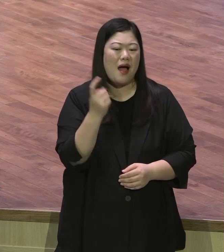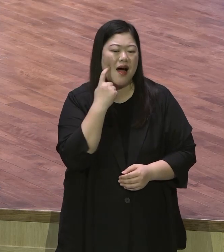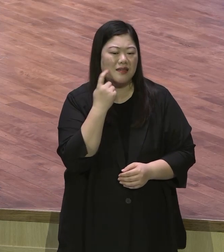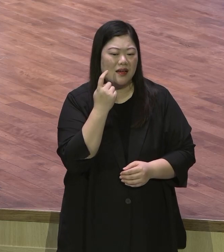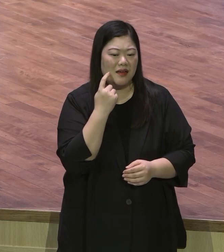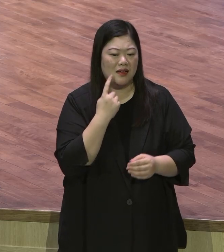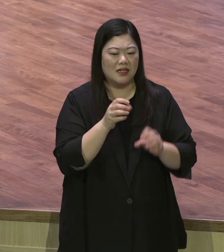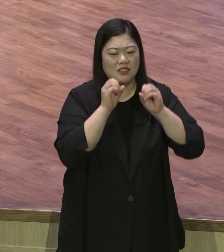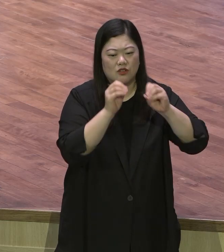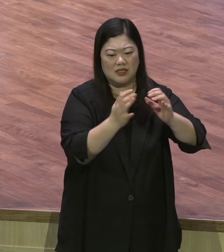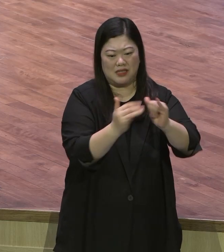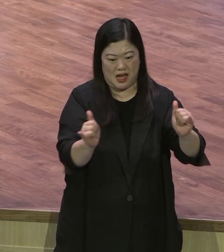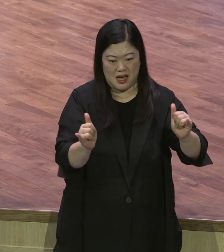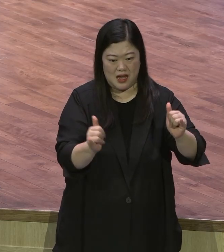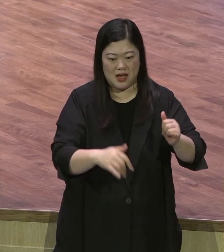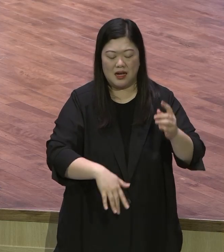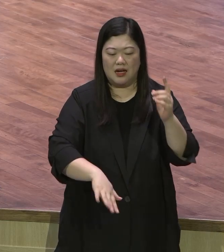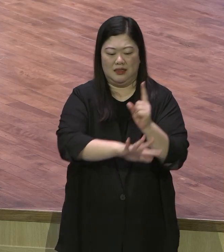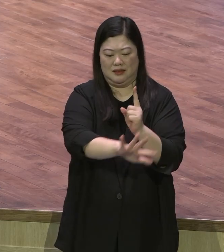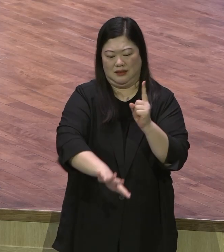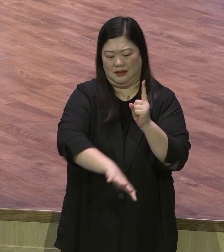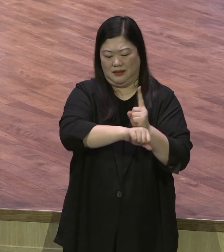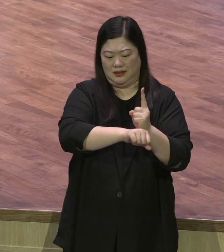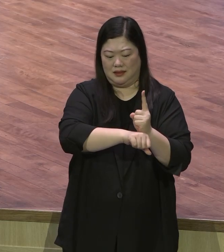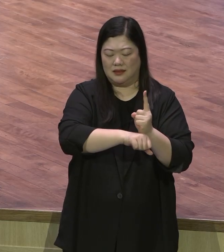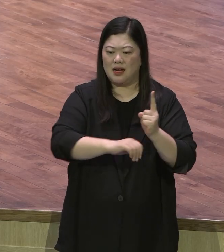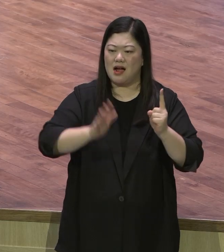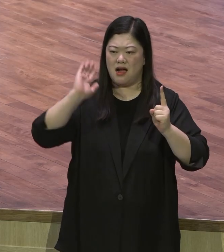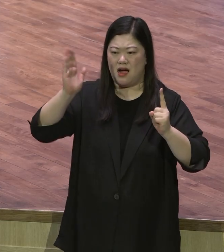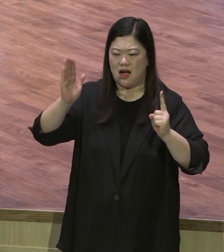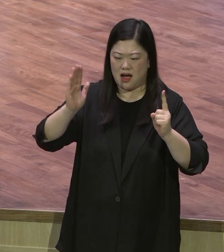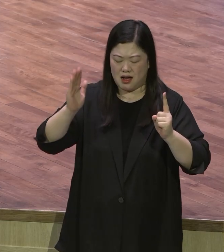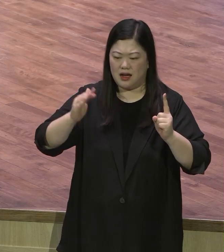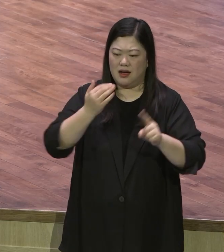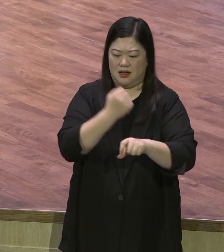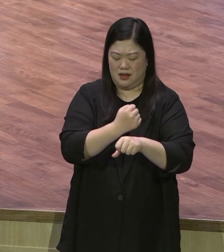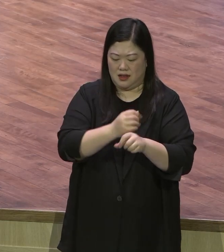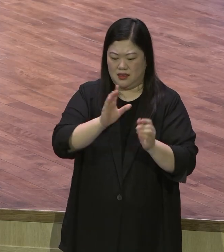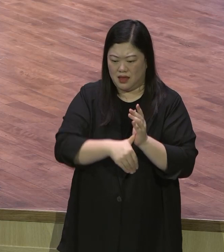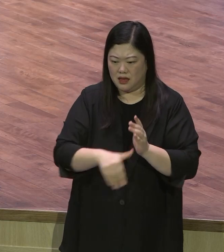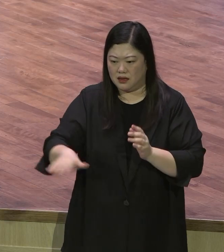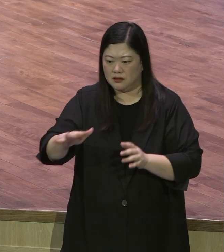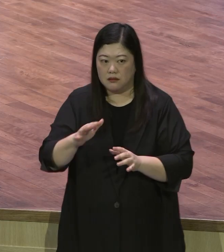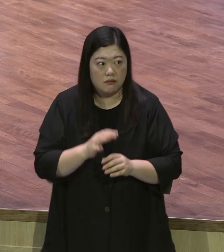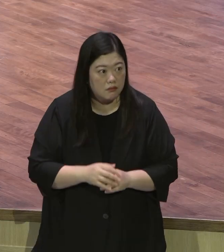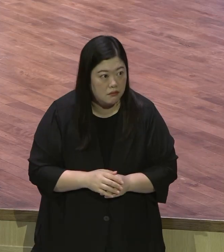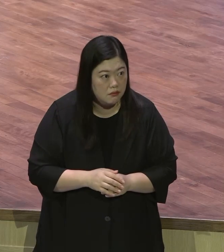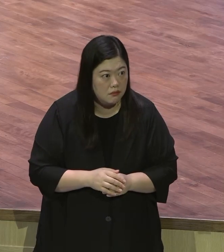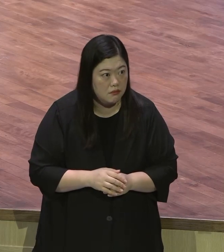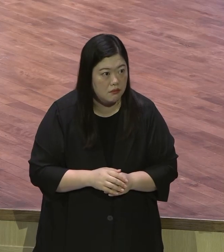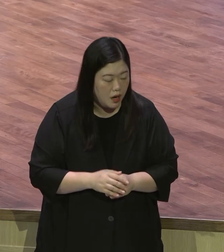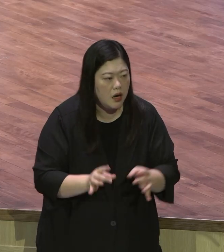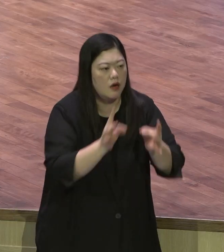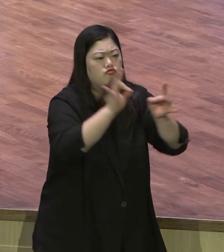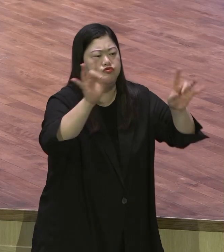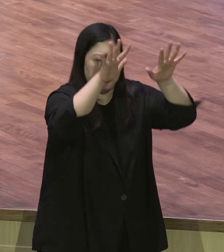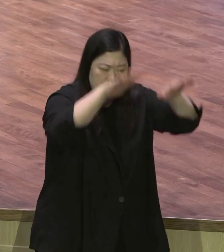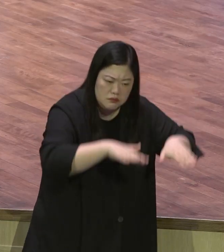백성들 가운데 일부가 모압 조속이 섬기던 바알보엘에게 가서 절하고 우상 숭배를 해버렸어. 이 일로 인해